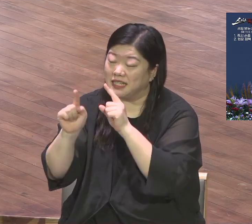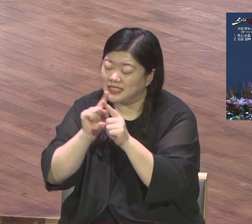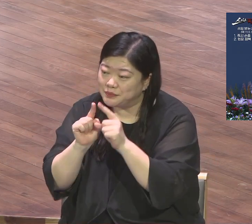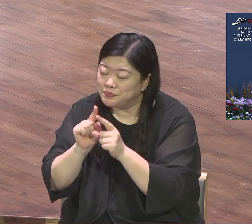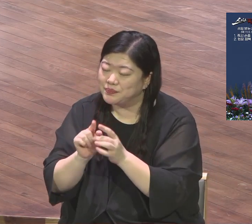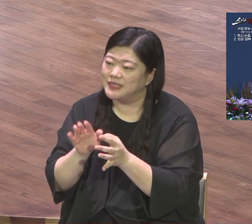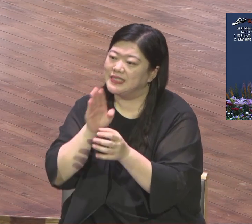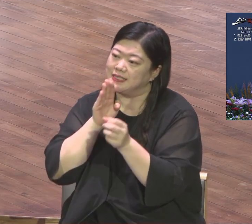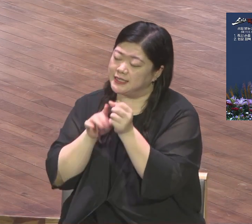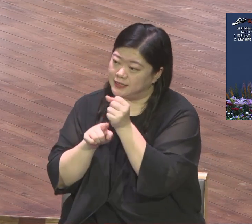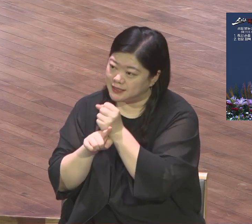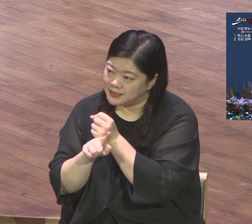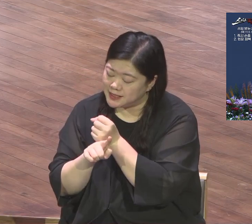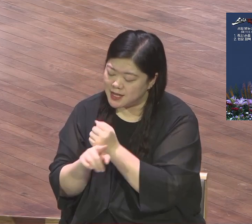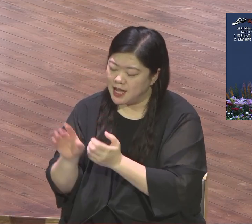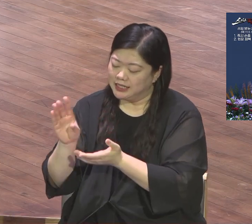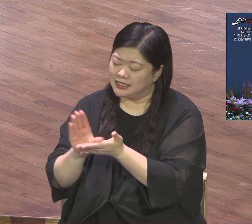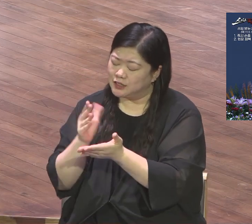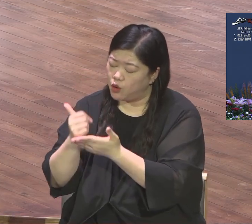진리라고 착각하는